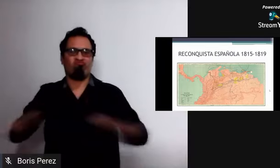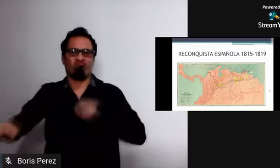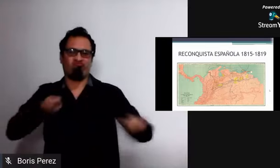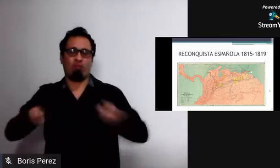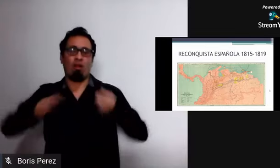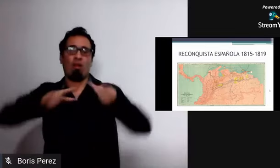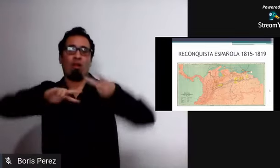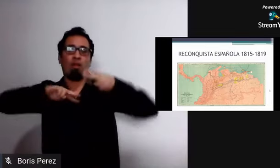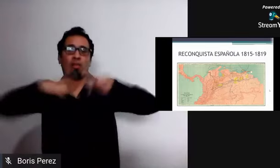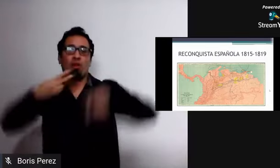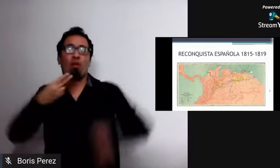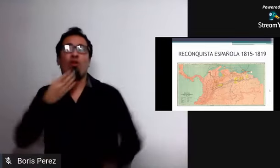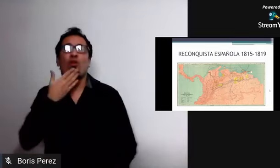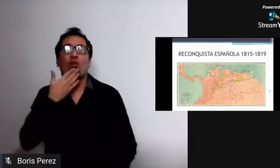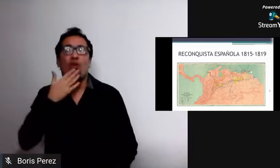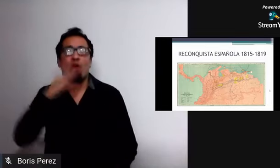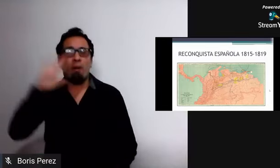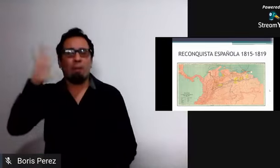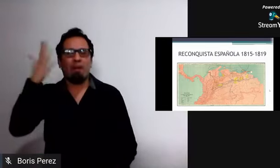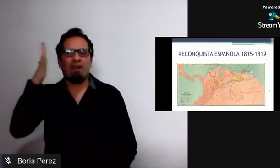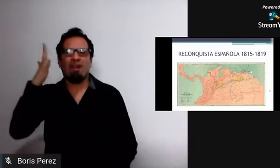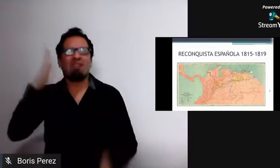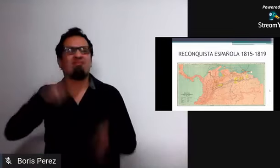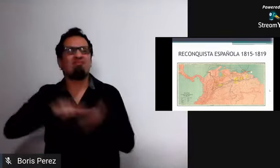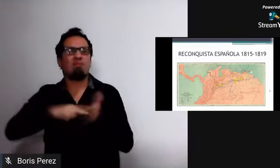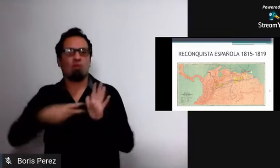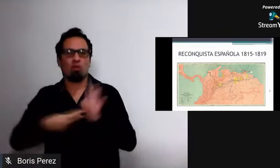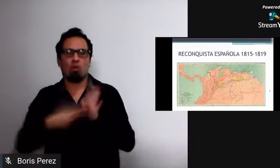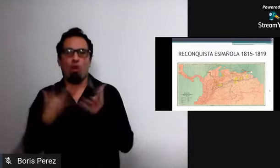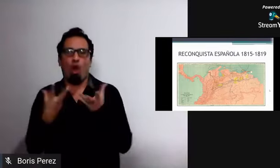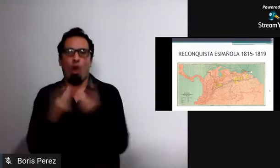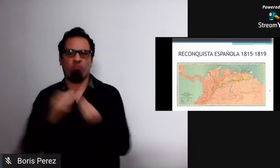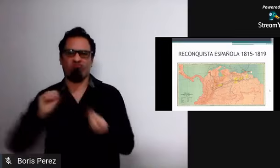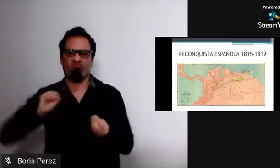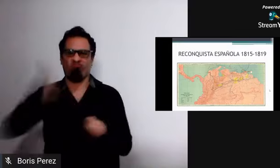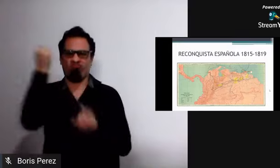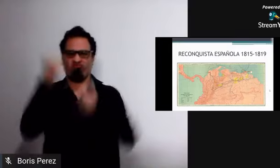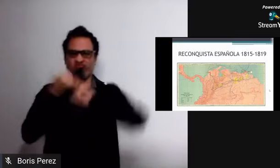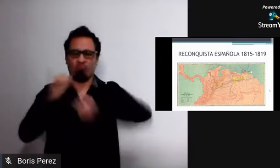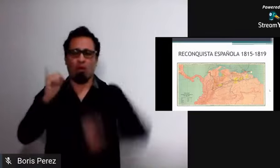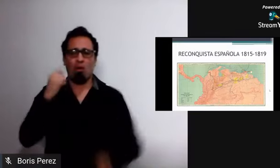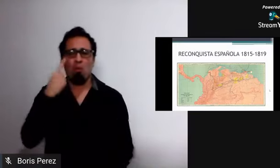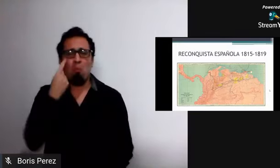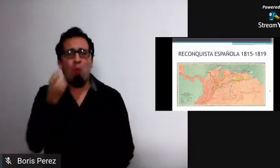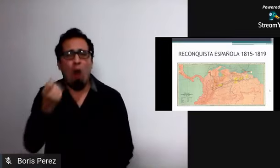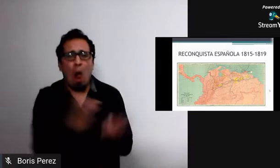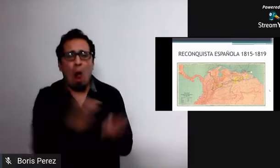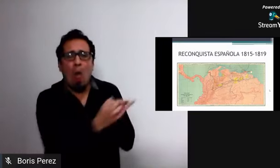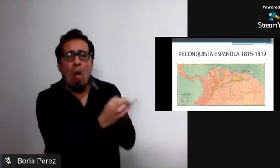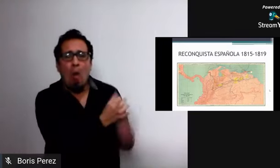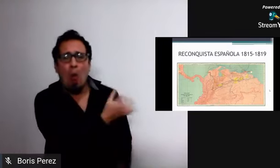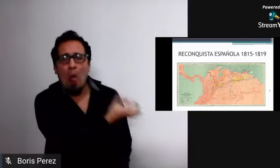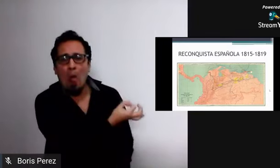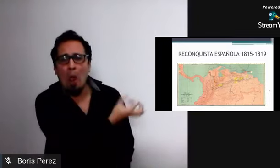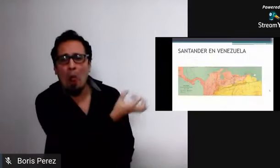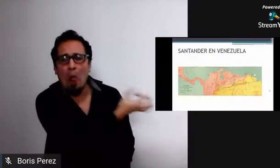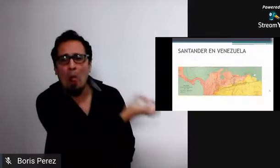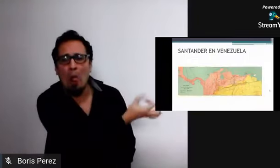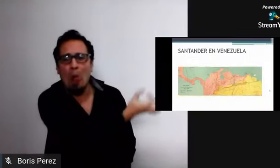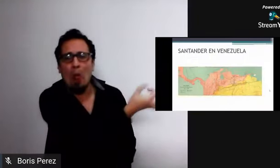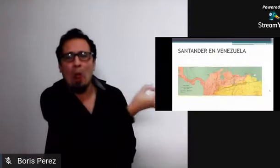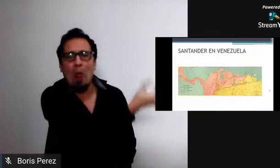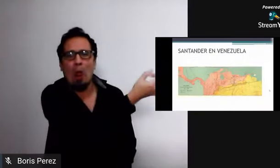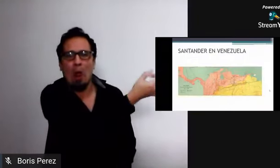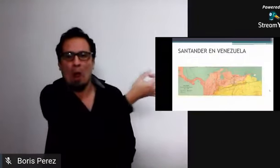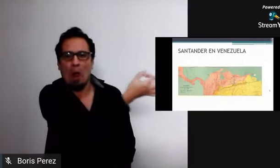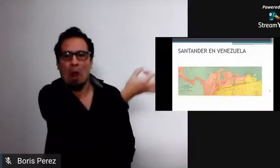En este momento vemos entonces un mapa con colores diferentes. Los de color rojo son las zonas ya reconquistadas